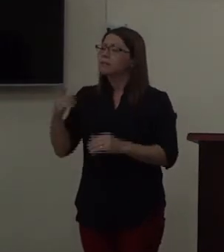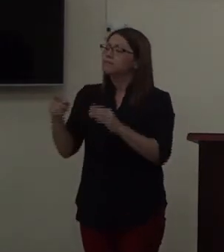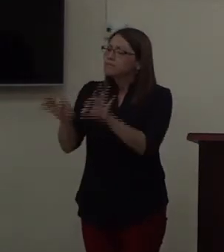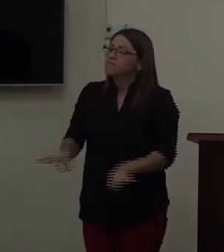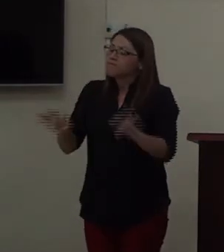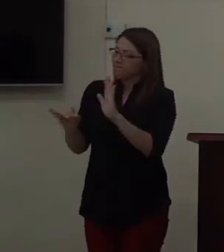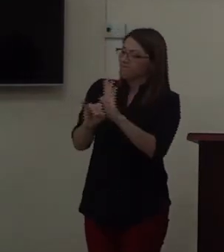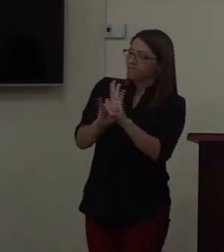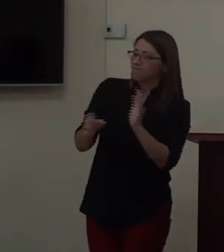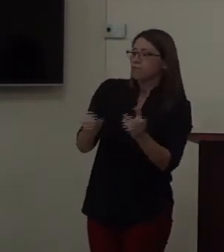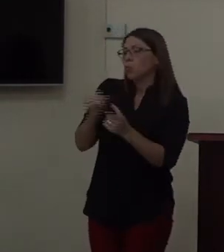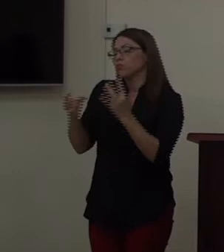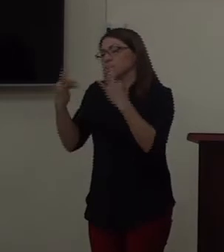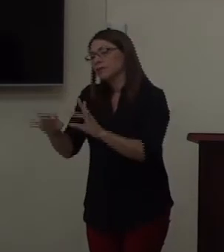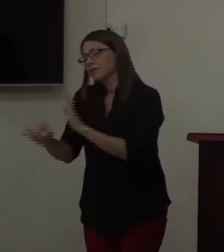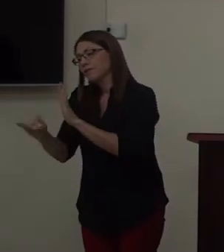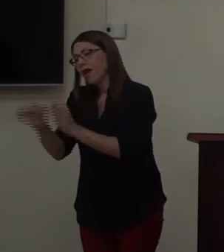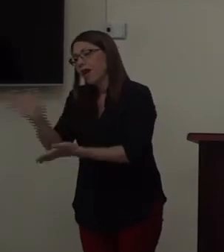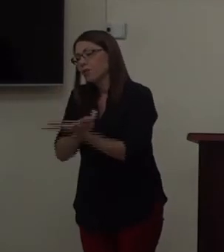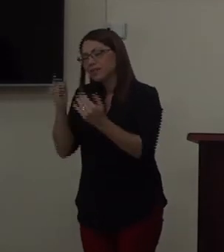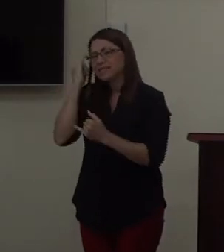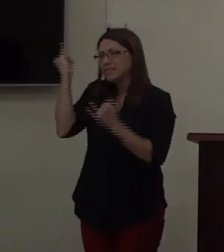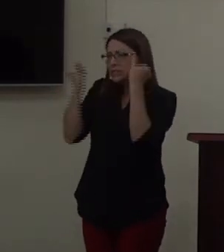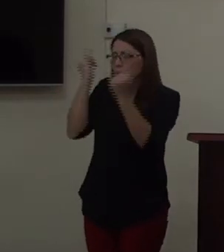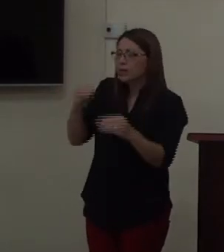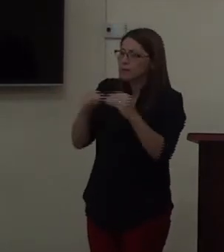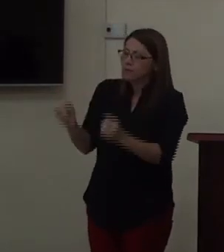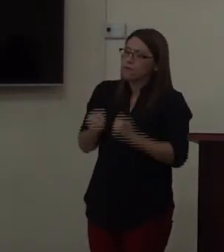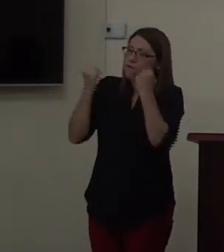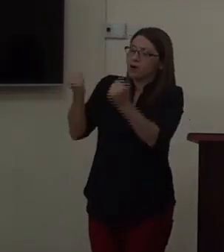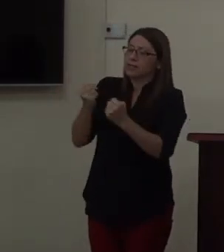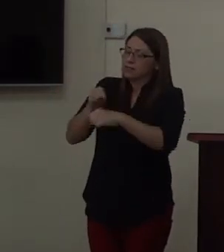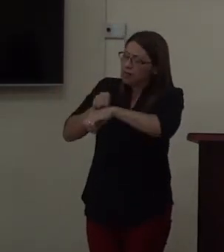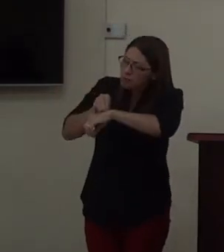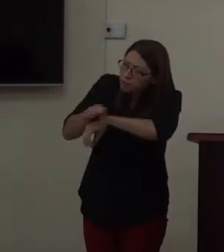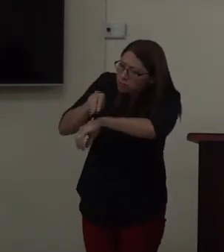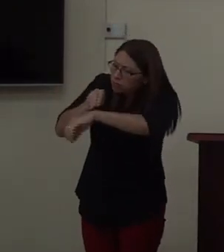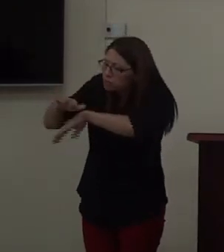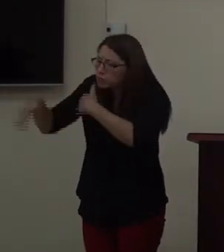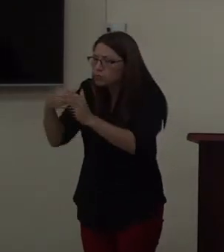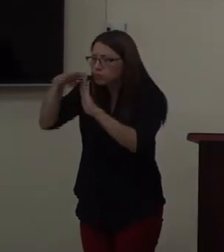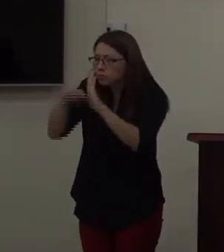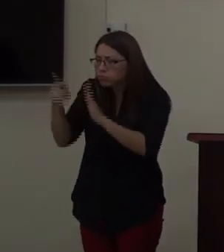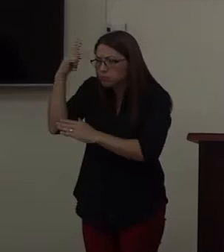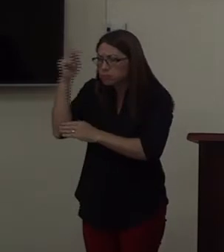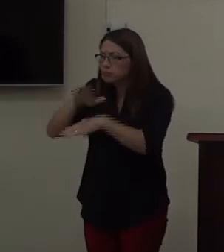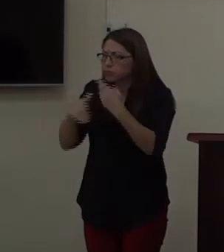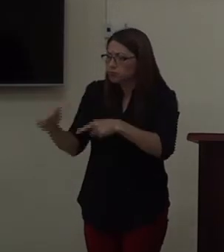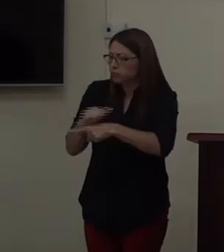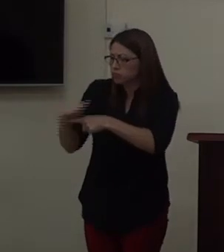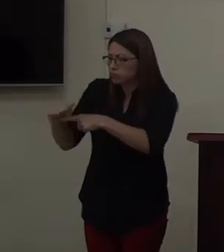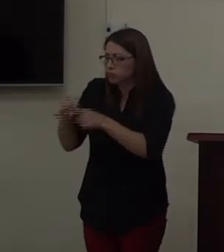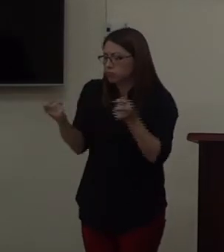identificar o intentar identificar algunas de las ideologías más fuertes que han permeado, digamos, toda esta política y esta práctica